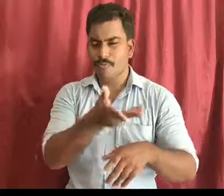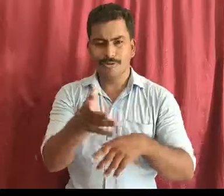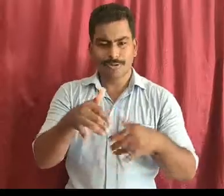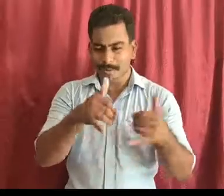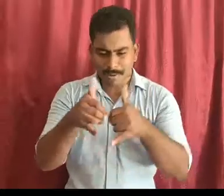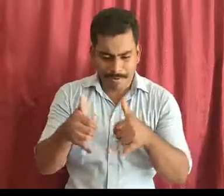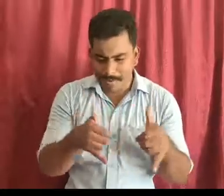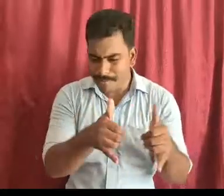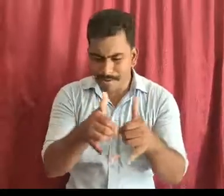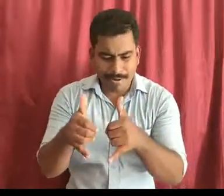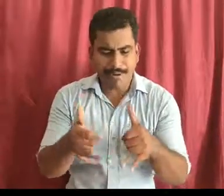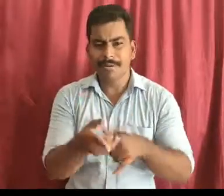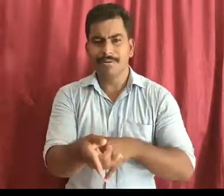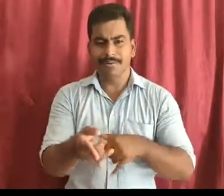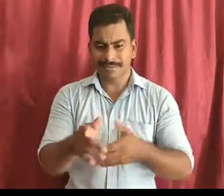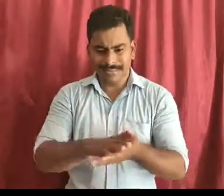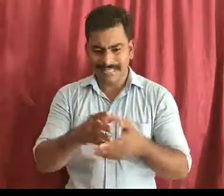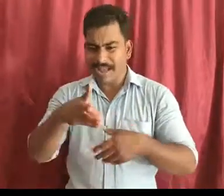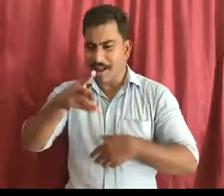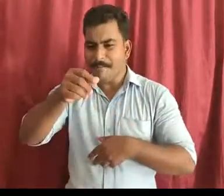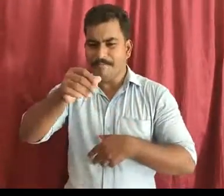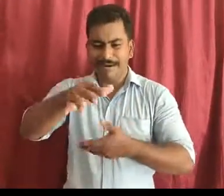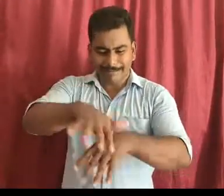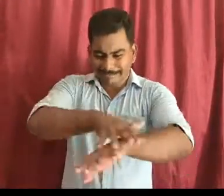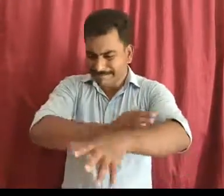ശേഷം മാത്രം വീടിനുള്ളിൽ കയറുക.